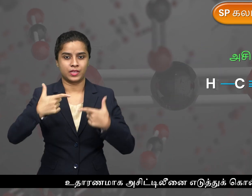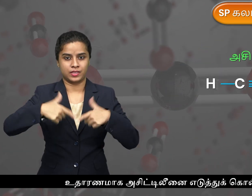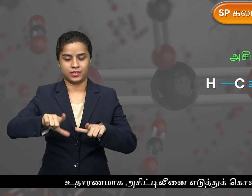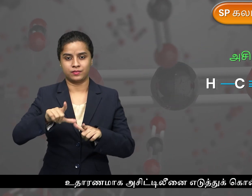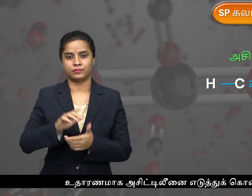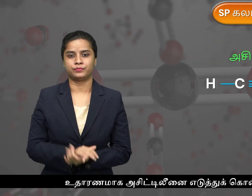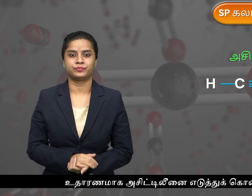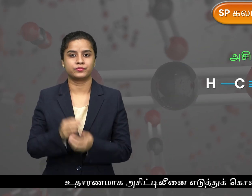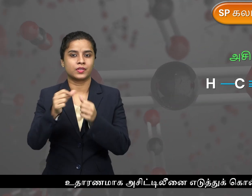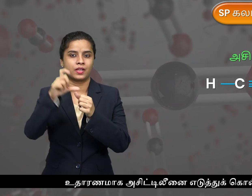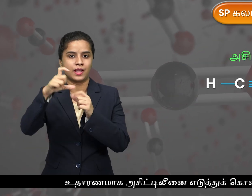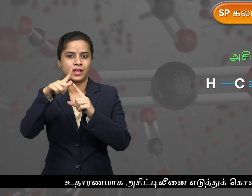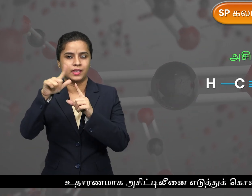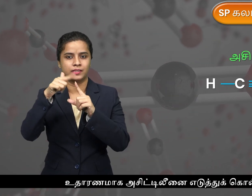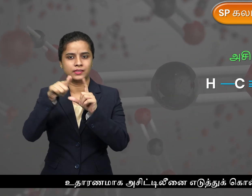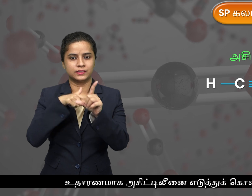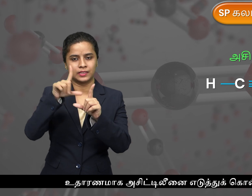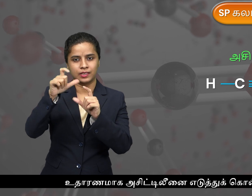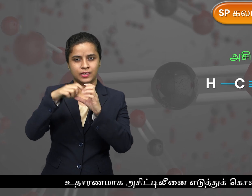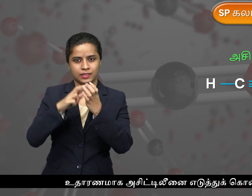உதாரணமாக அசிட்டிலீனை எடுத்துக்கொள்வோம்.